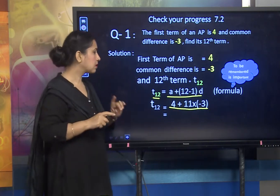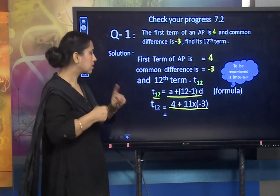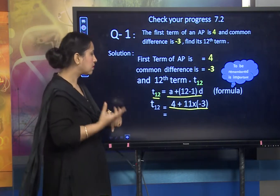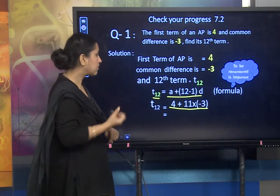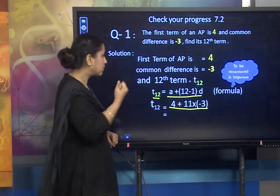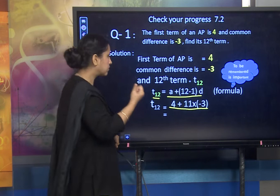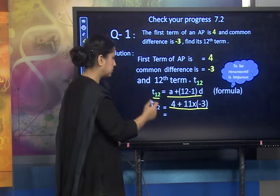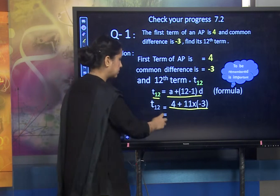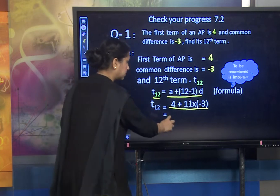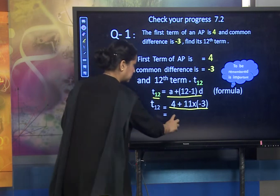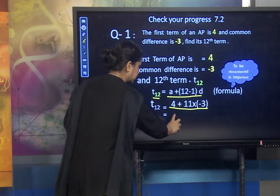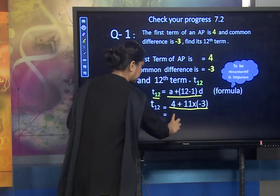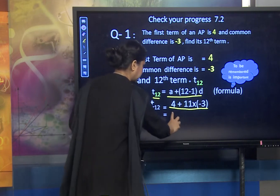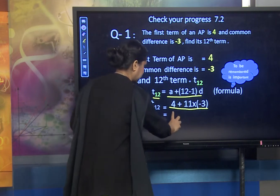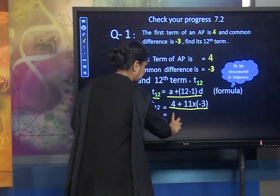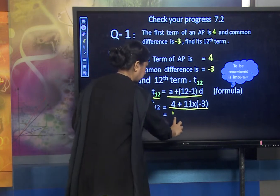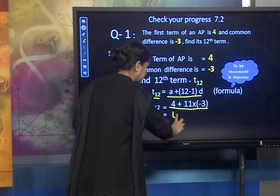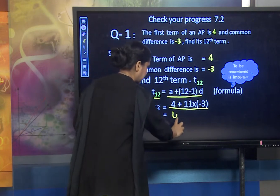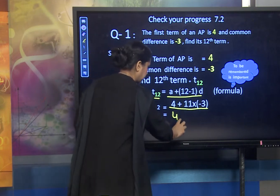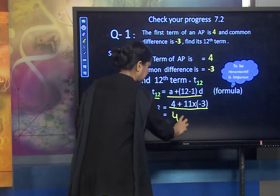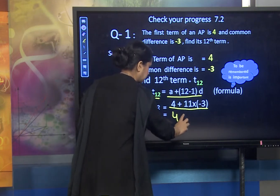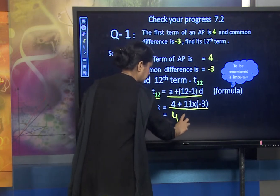मिल गया। इसे हल करेंगे तो हमें मिला,